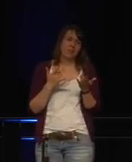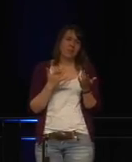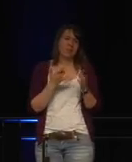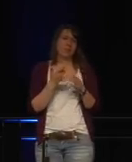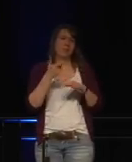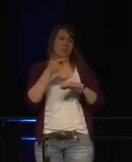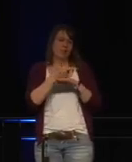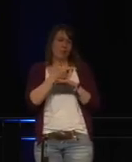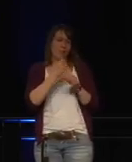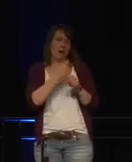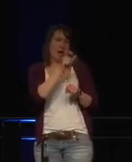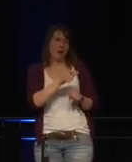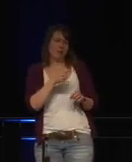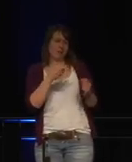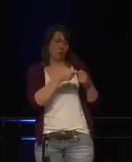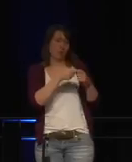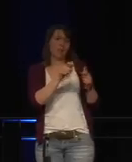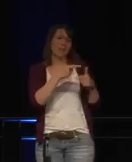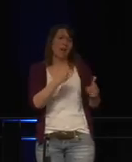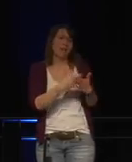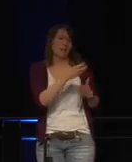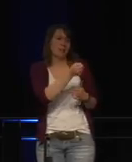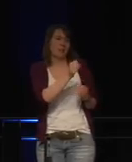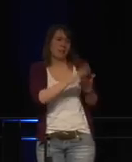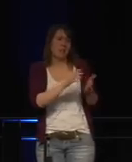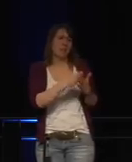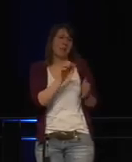a los productores de la película, producentes.